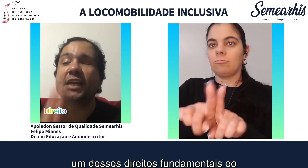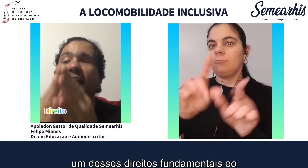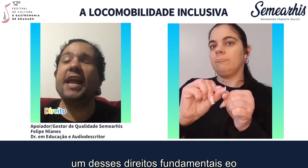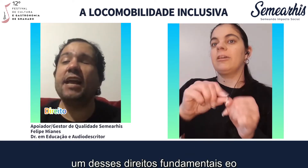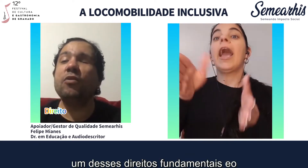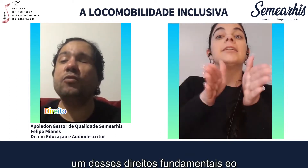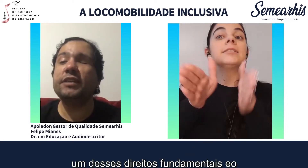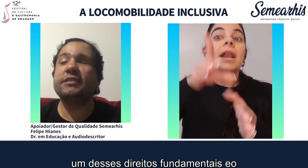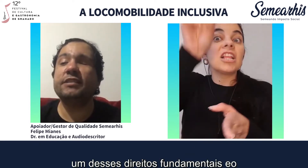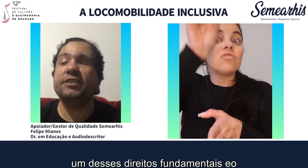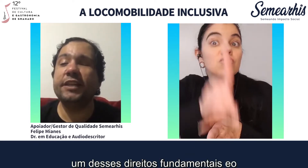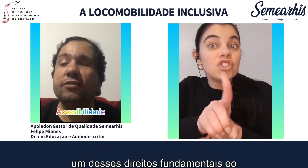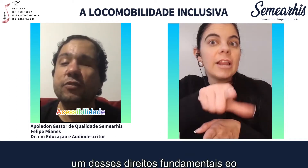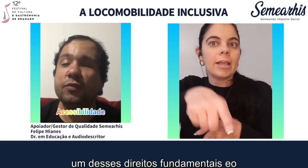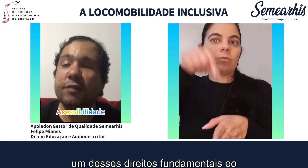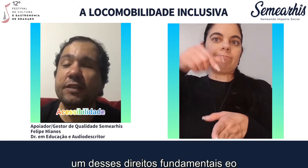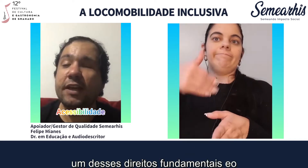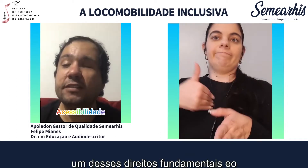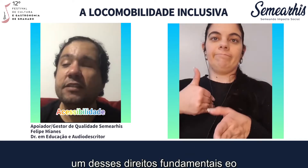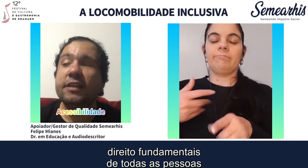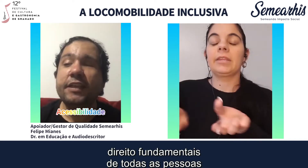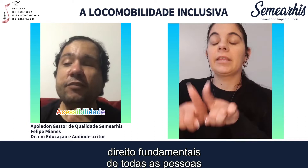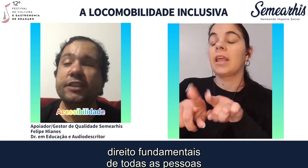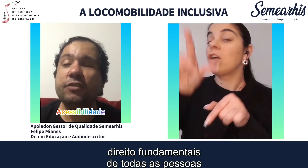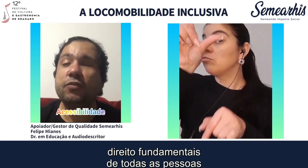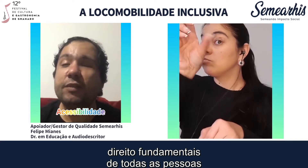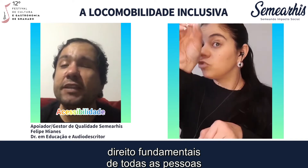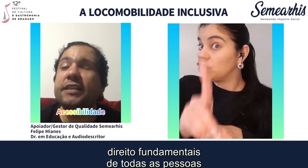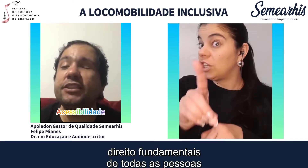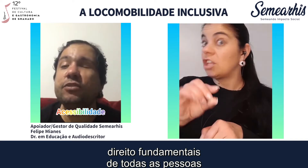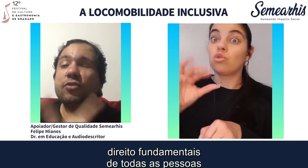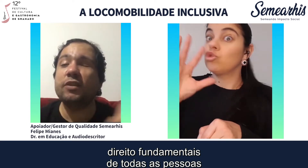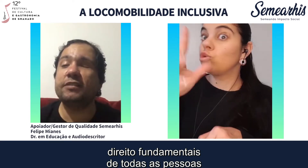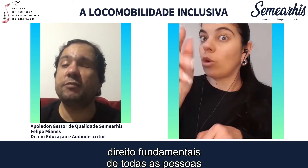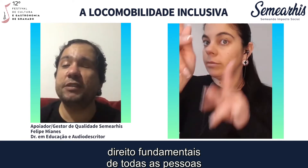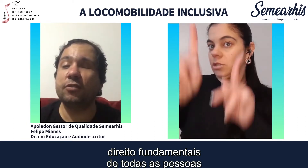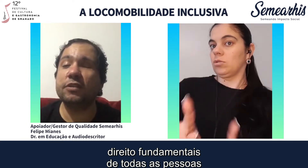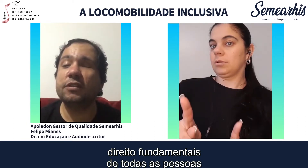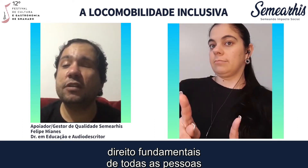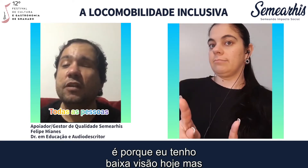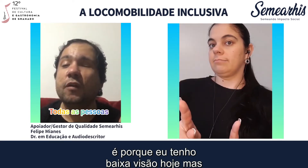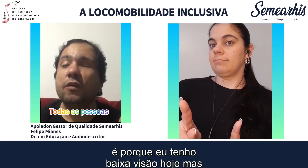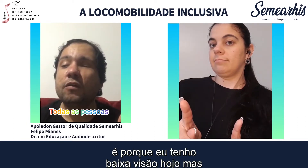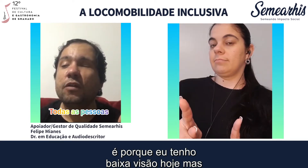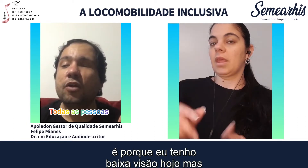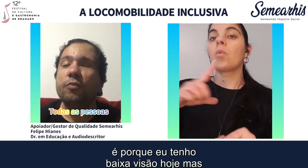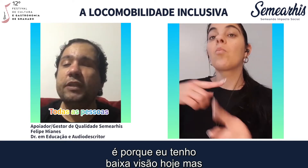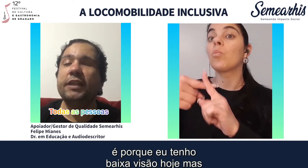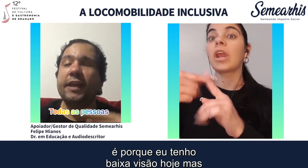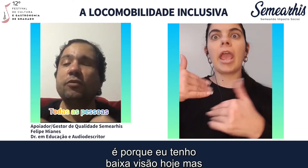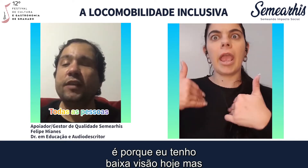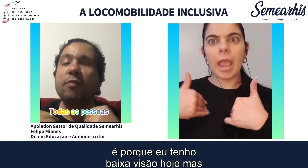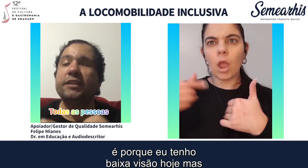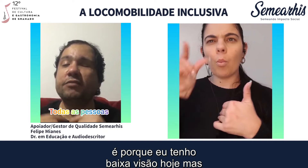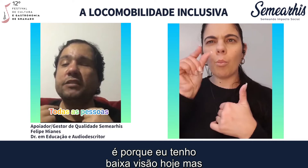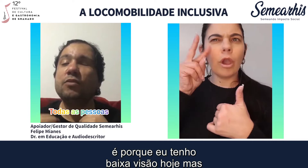acessibilidade é um desses direitos fundamentais. E um direito fundamental de todas as pessoas. Porque